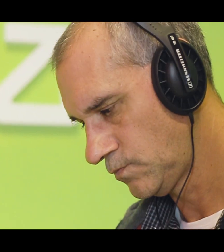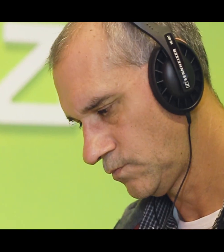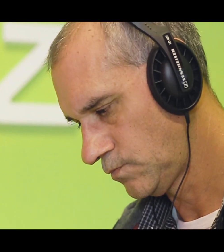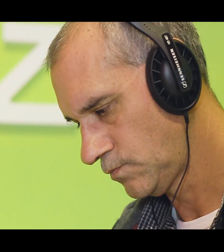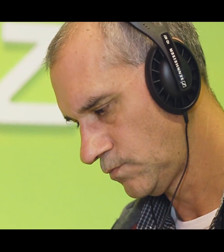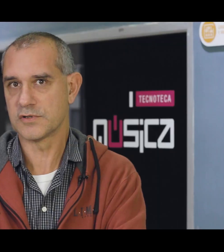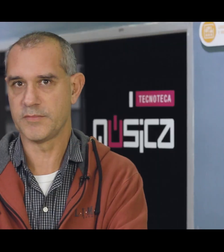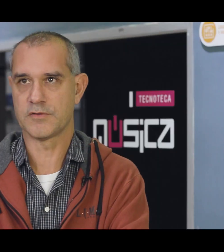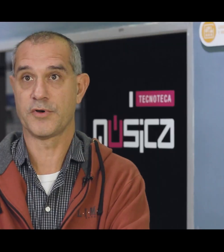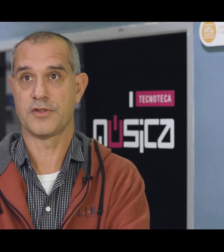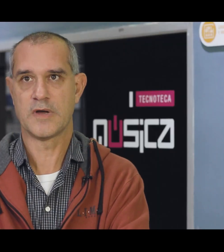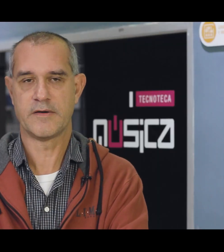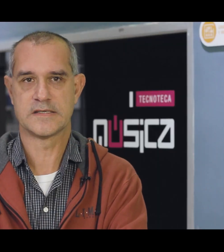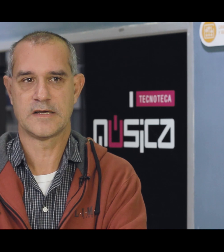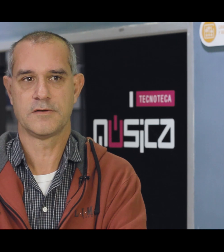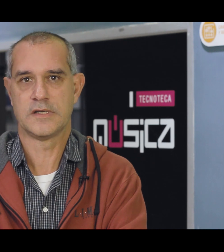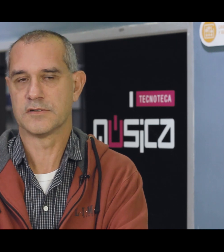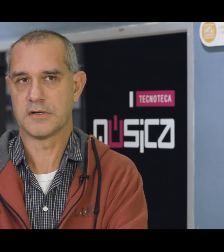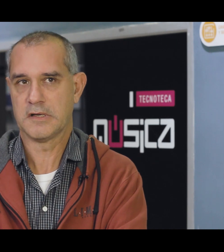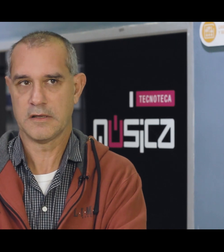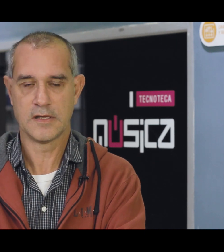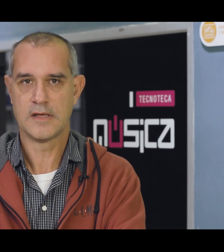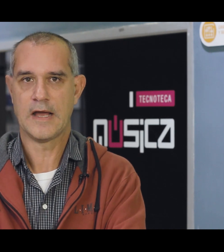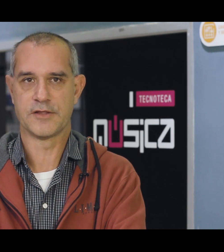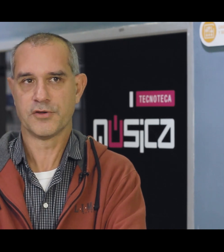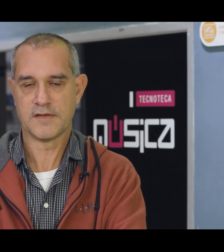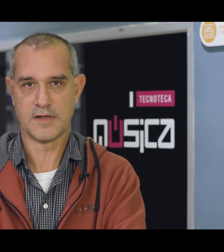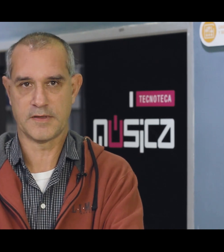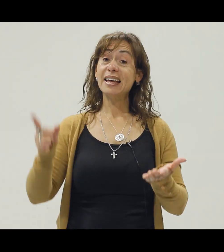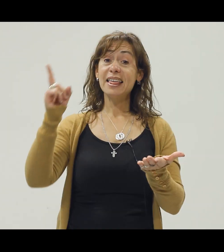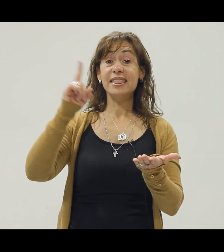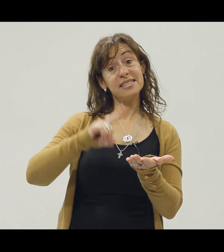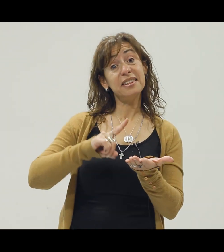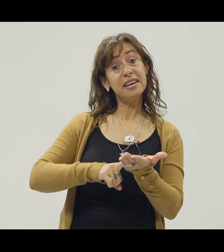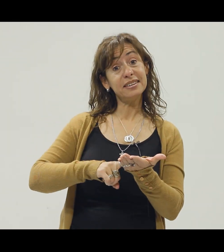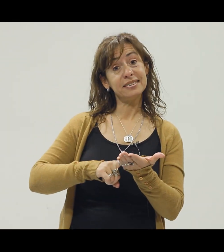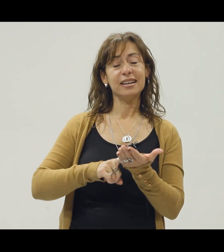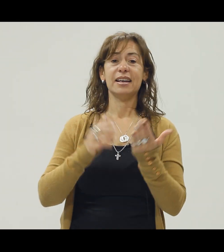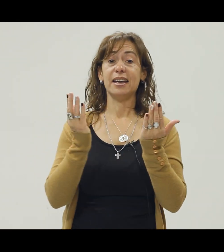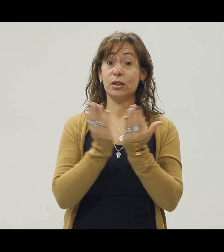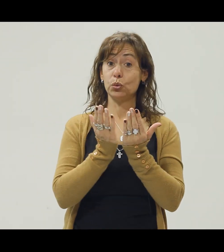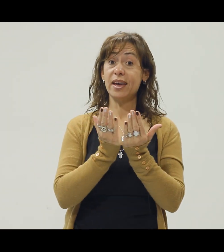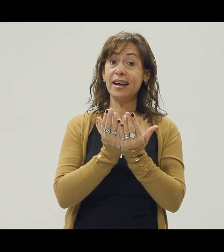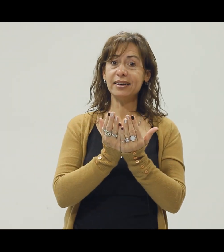personas que tienen algún conocimiento un poquito más avanzado y yo creo que a todos les sirve. Decidí estudiar